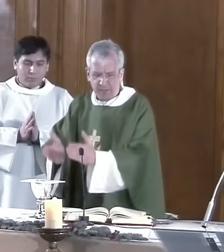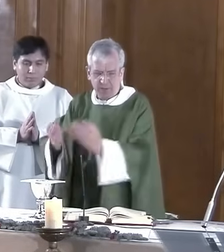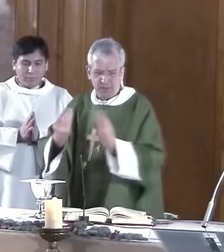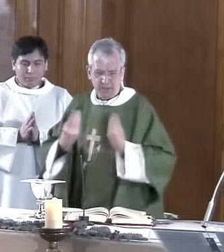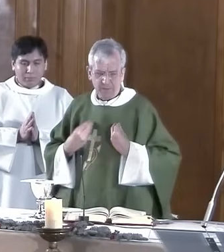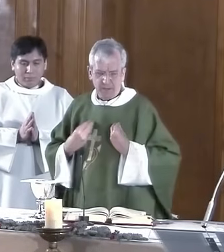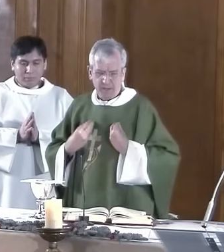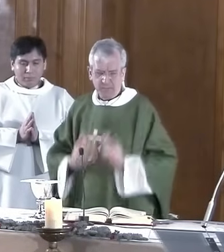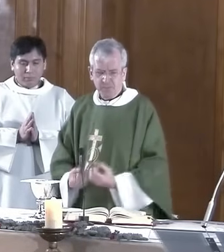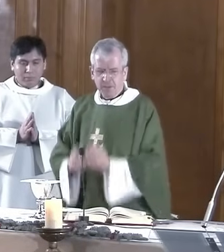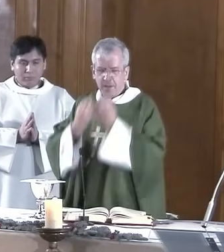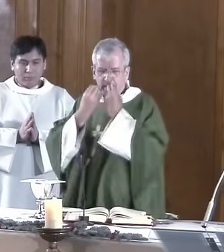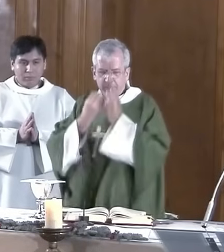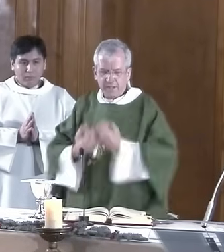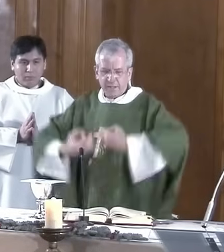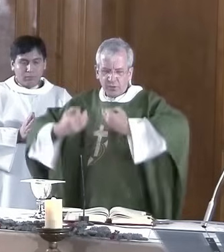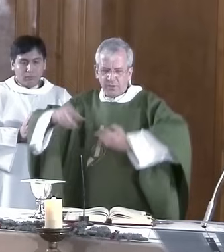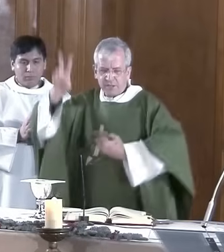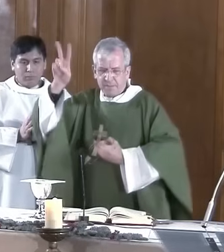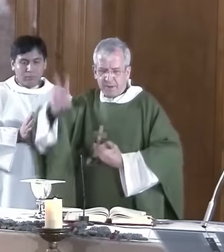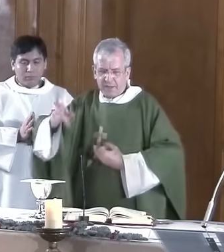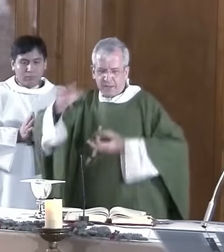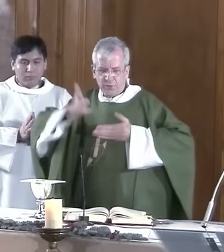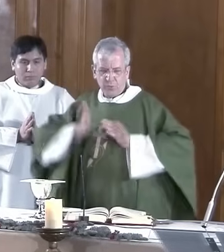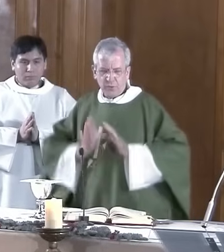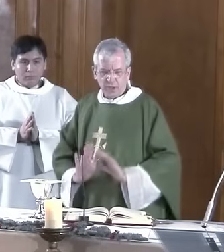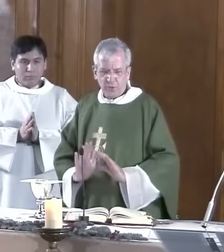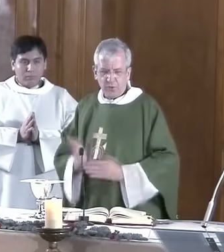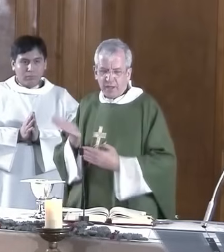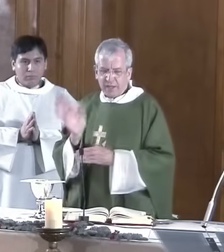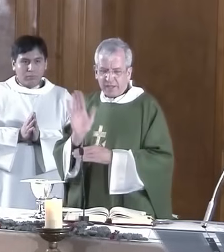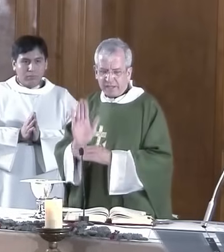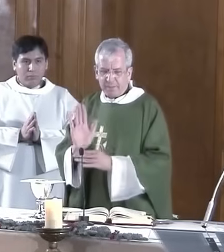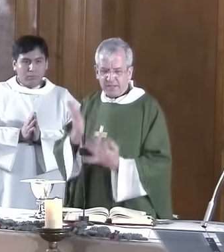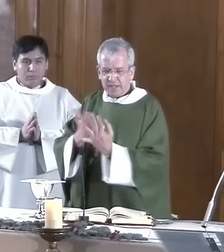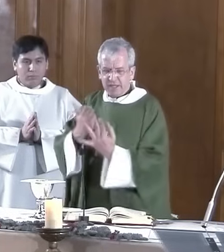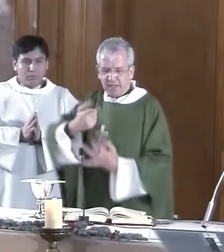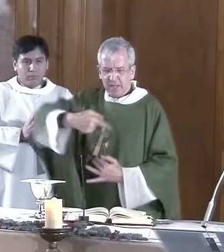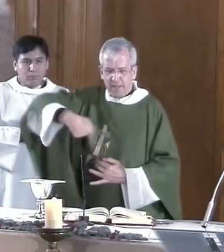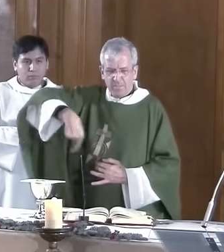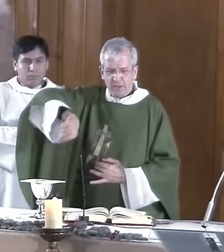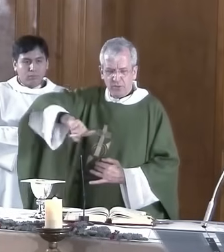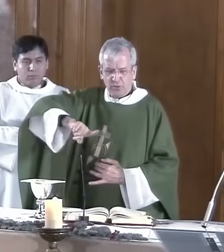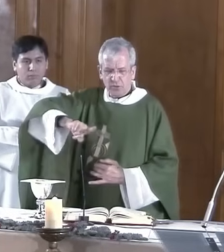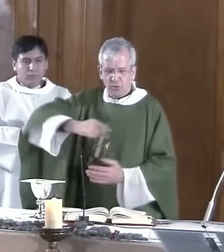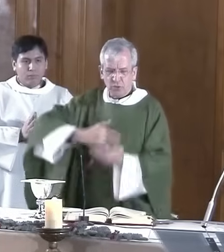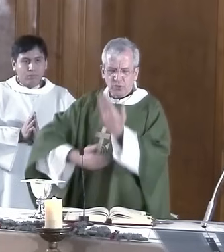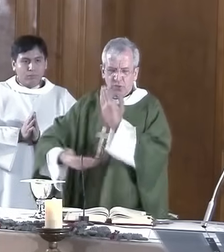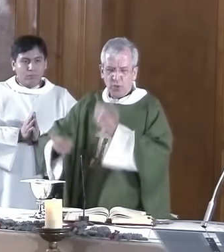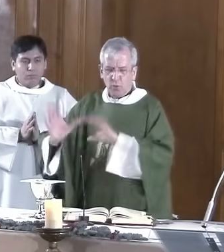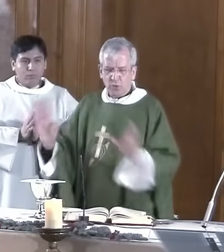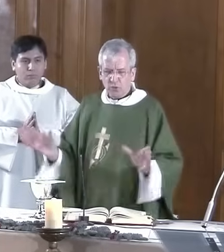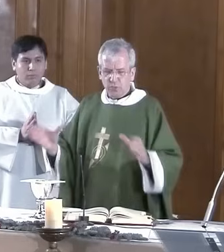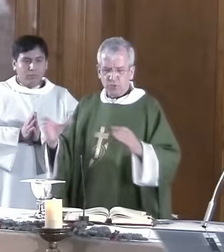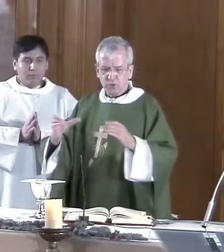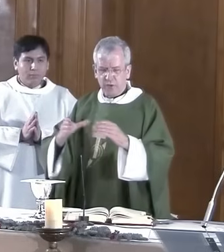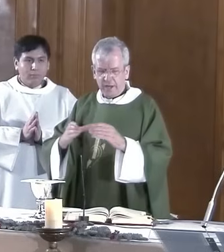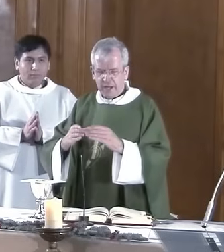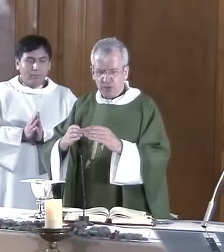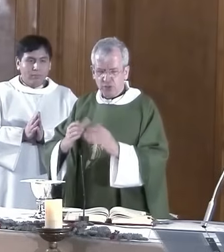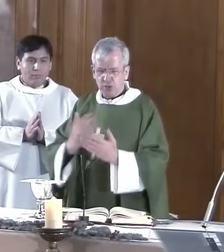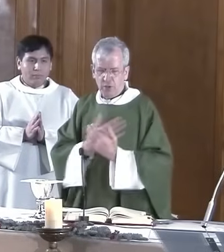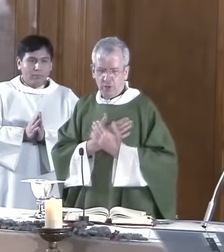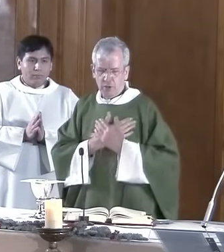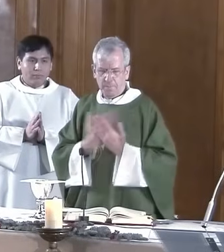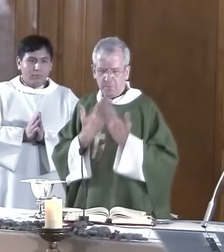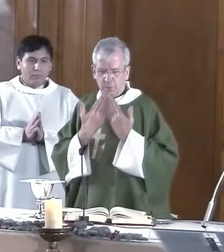el camino de la vida. Bendito es en verdad tu Hijo, que está presente en medio de nosotros cuando somos